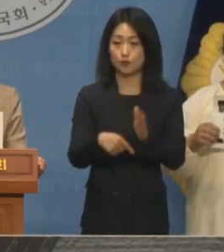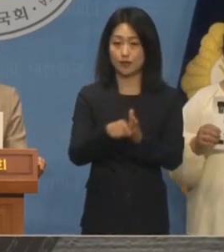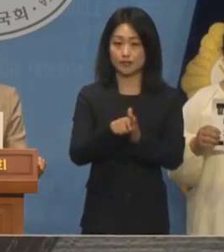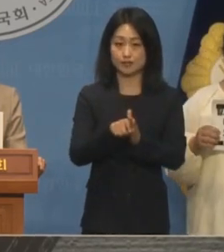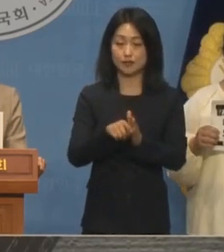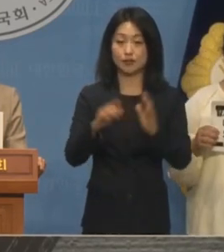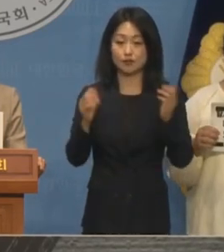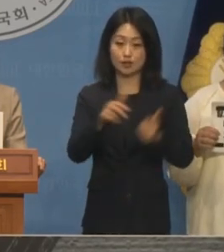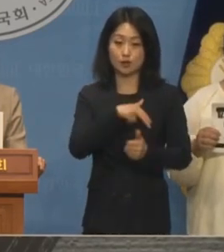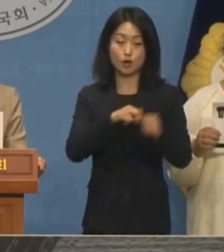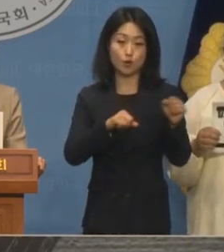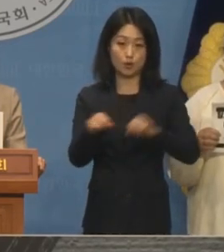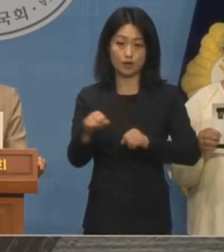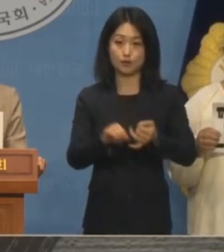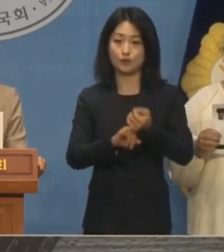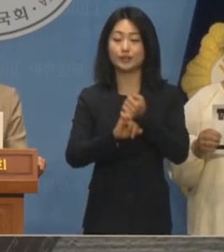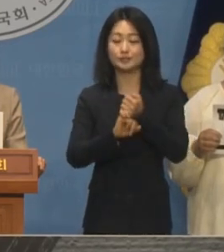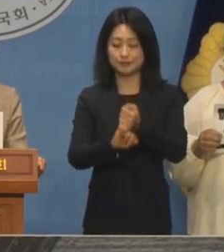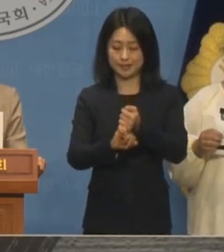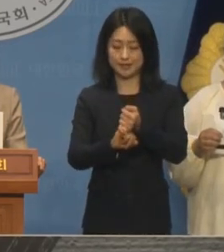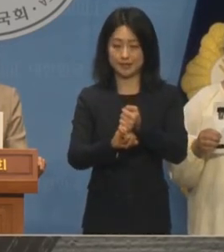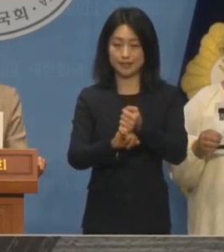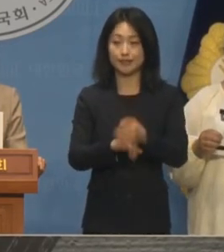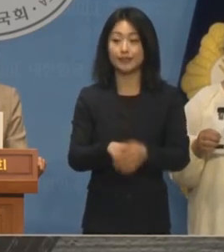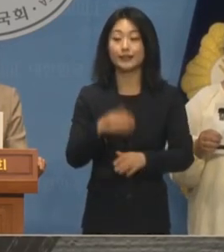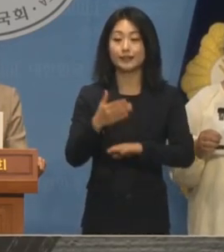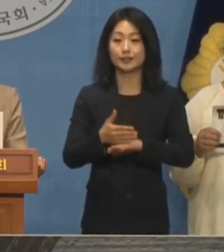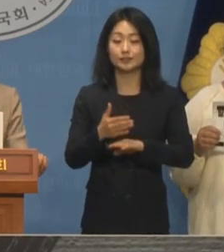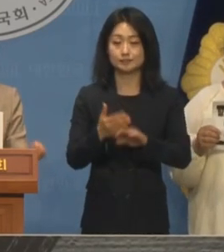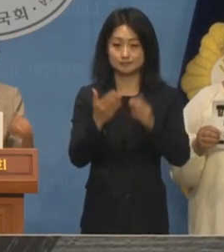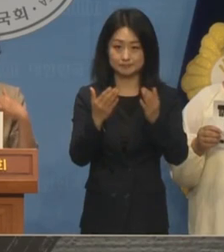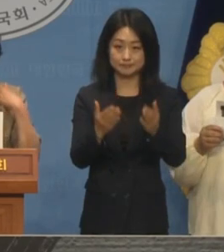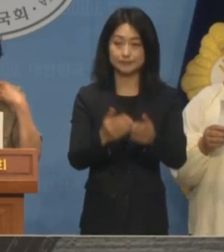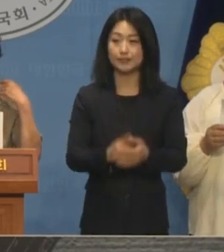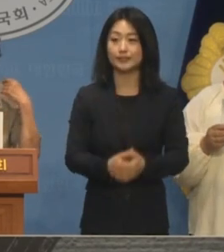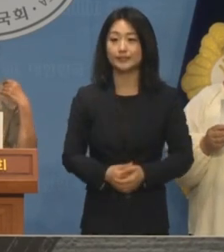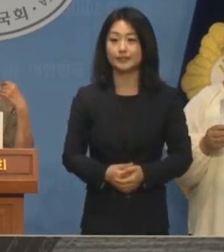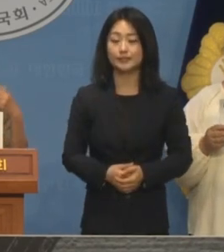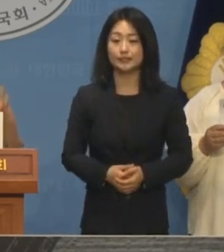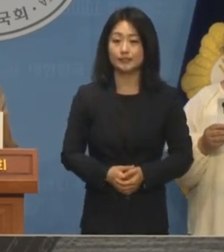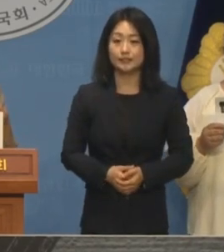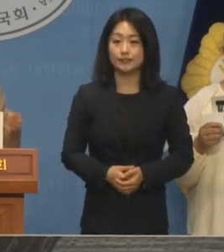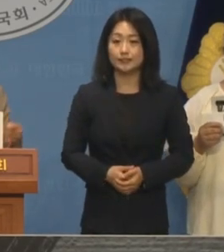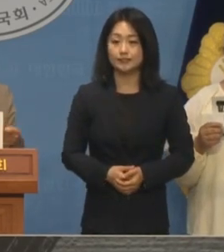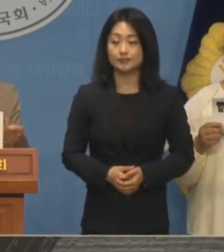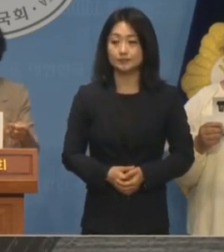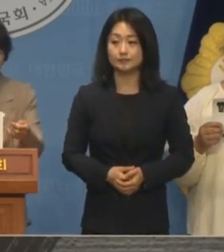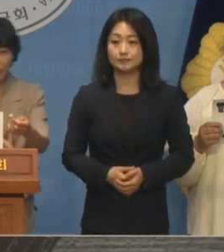정치활동을 이어나가겠습니다. 감사합니다.